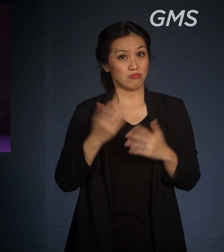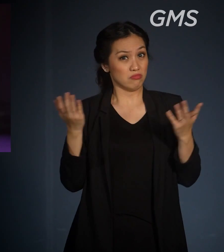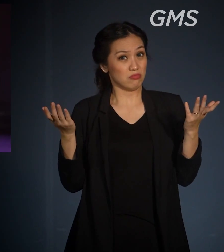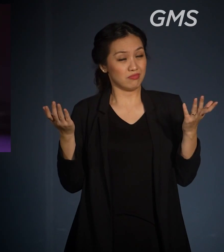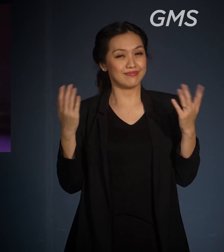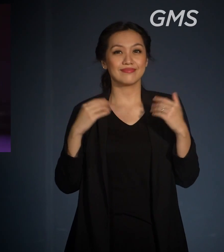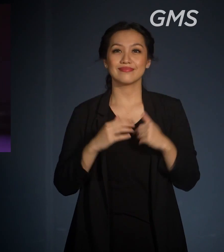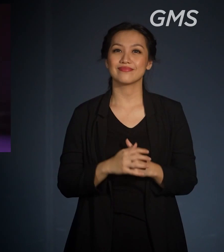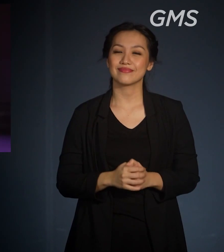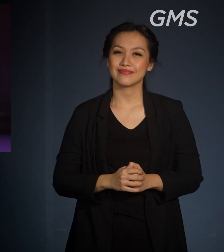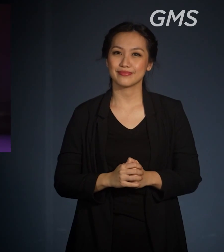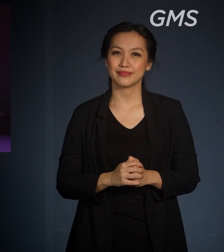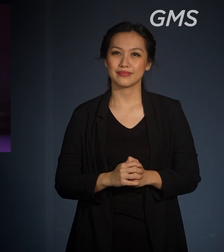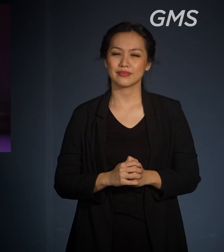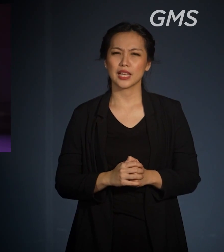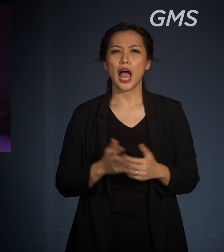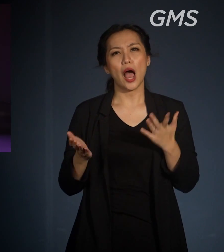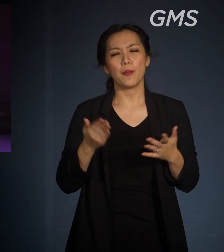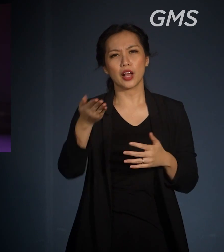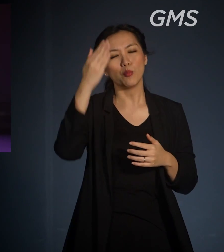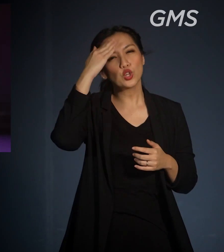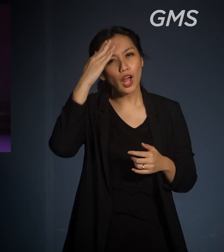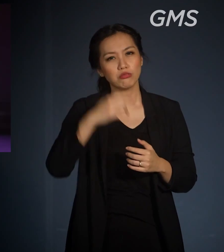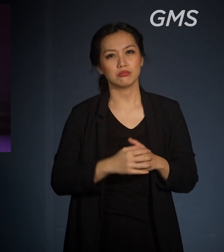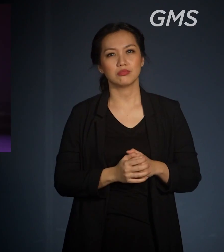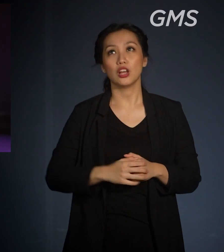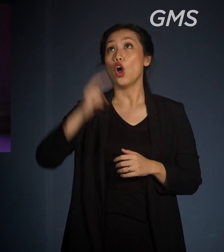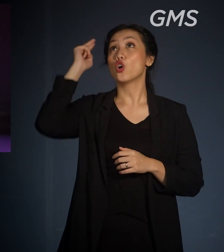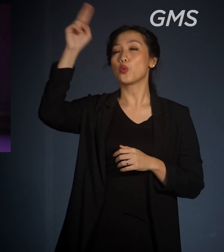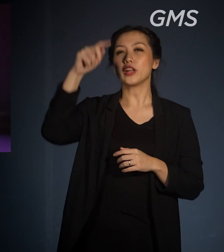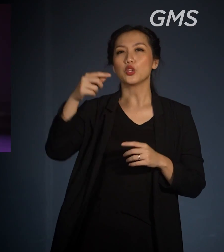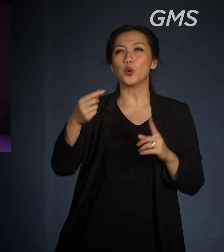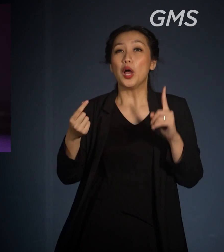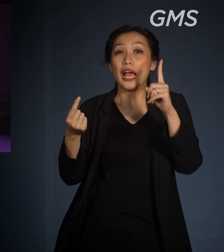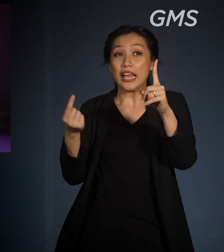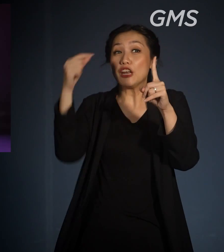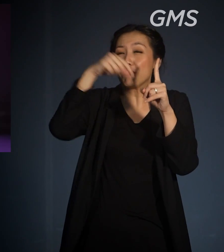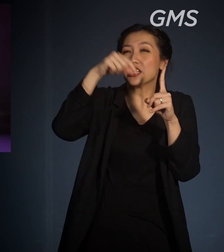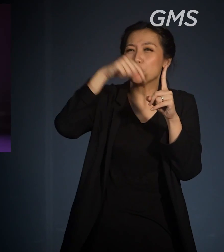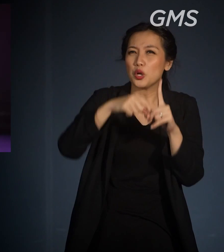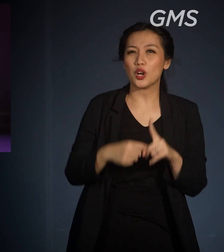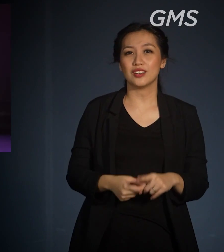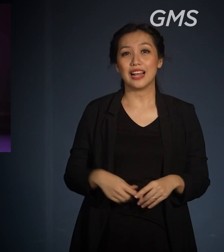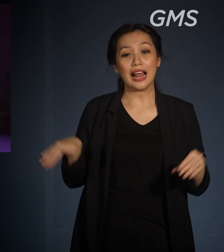Saudara, sadarkah bahwa Tuhan itu investor dalam kehidupan kita?